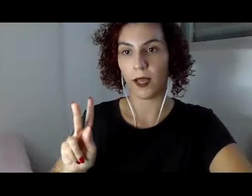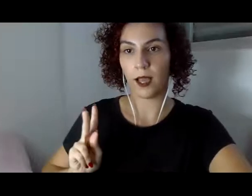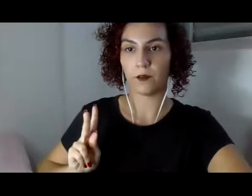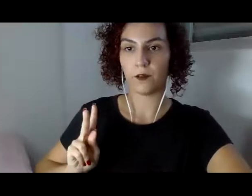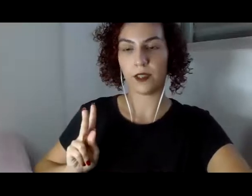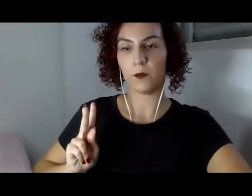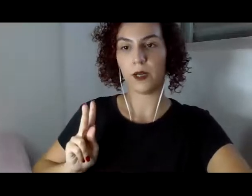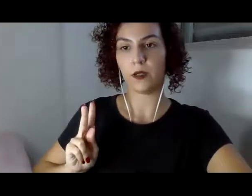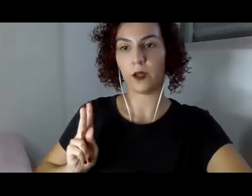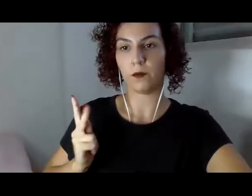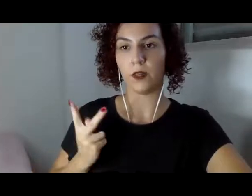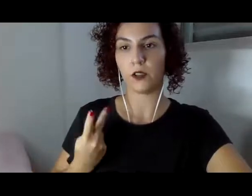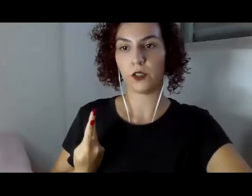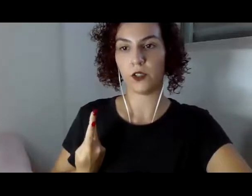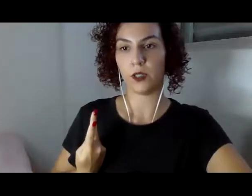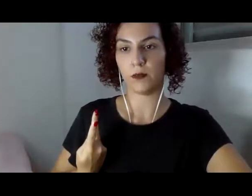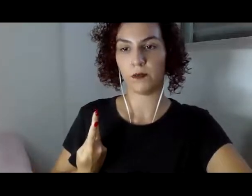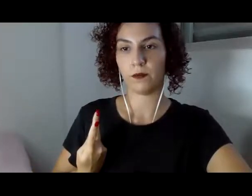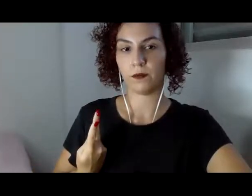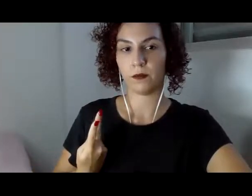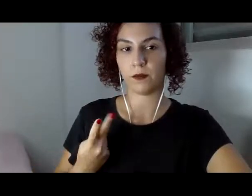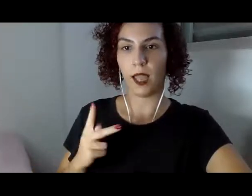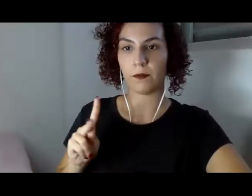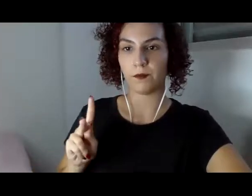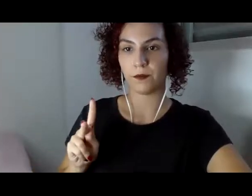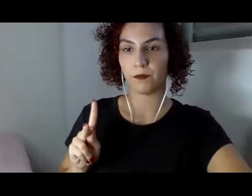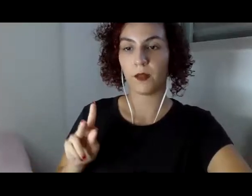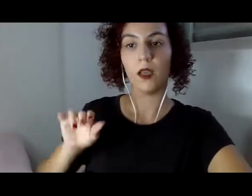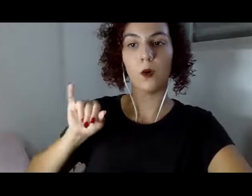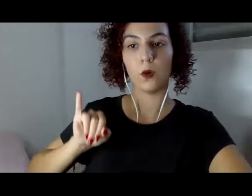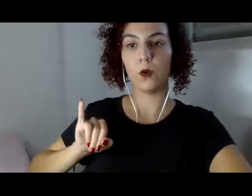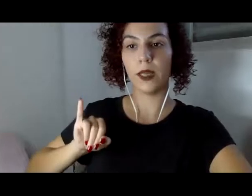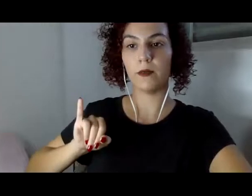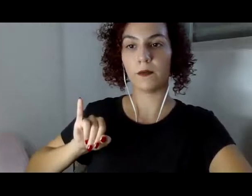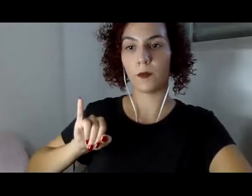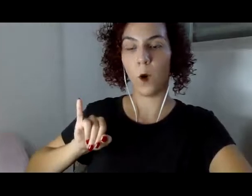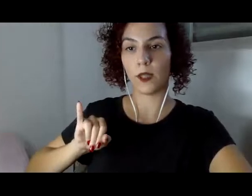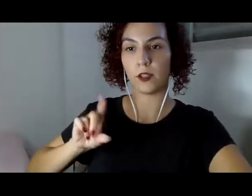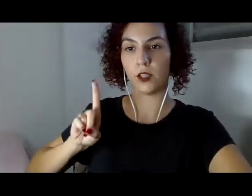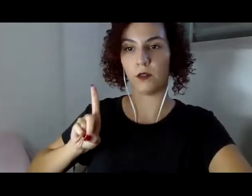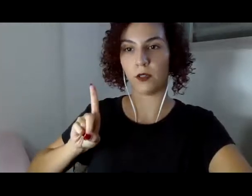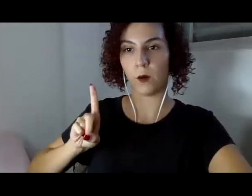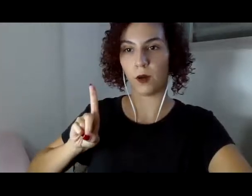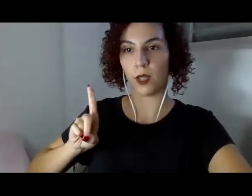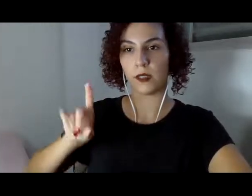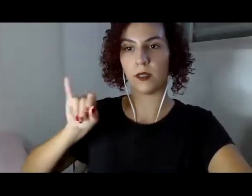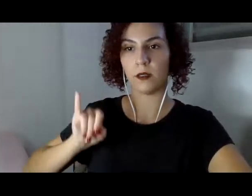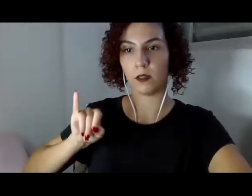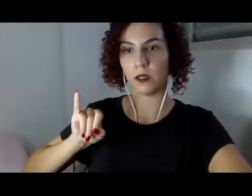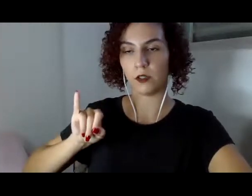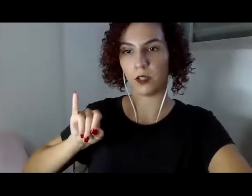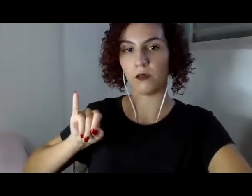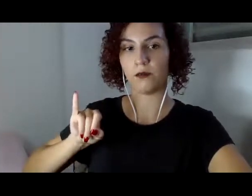O H, eu vou fazer no preto aqui, ó. A gente gira. Tá? O I, com o dedinho, não é com